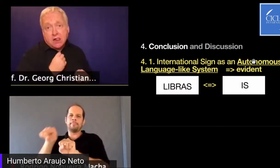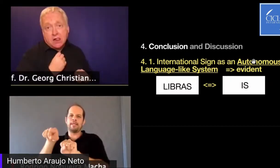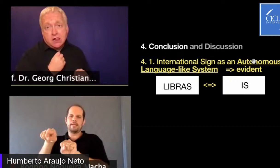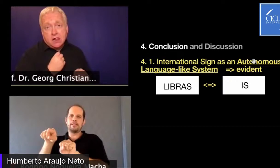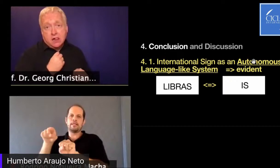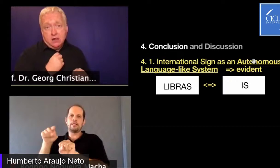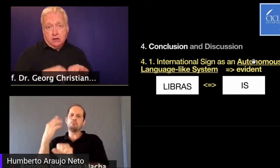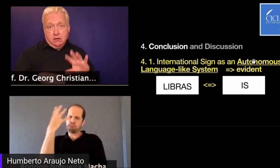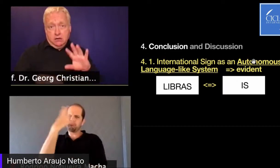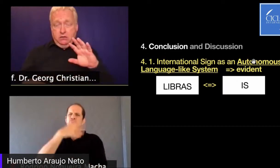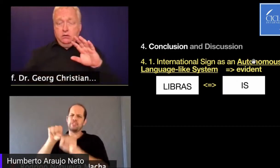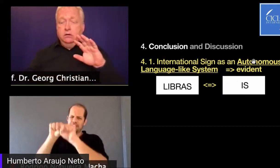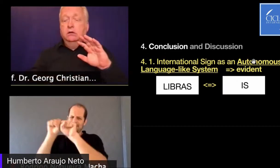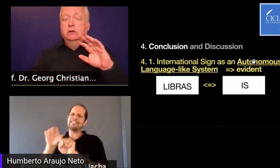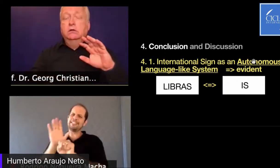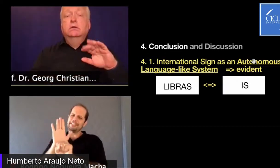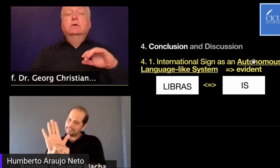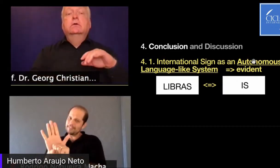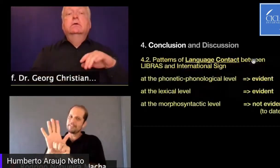a sua independência.